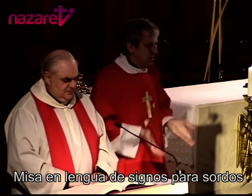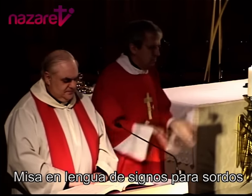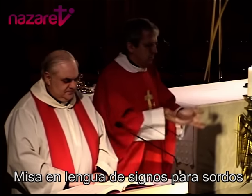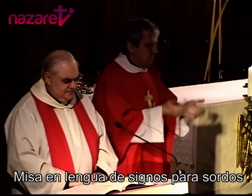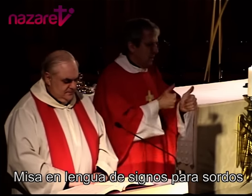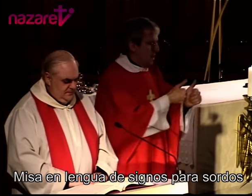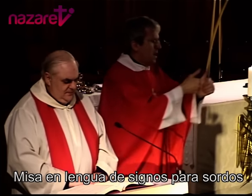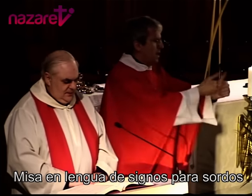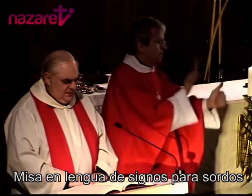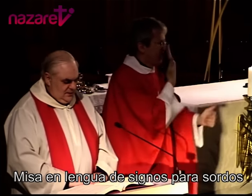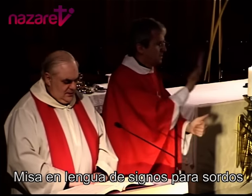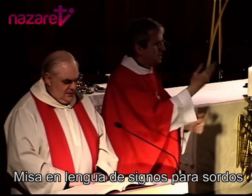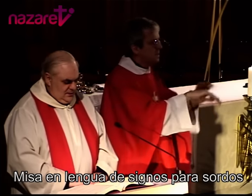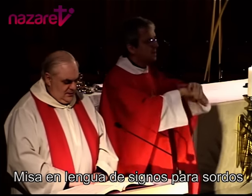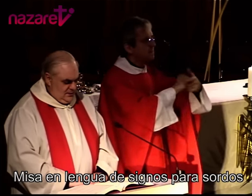Pilato.